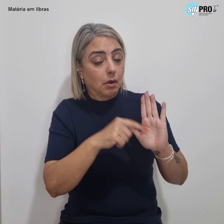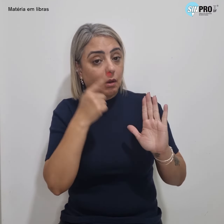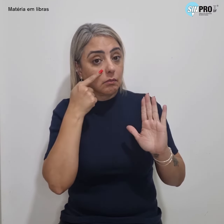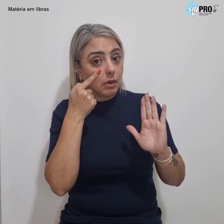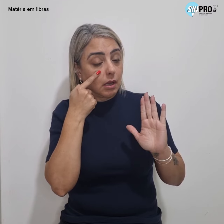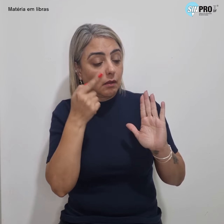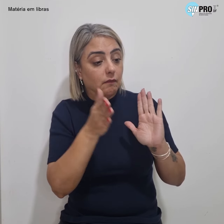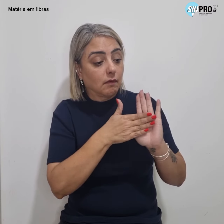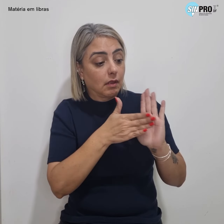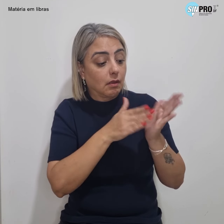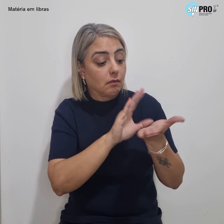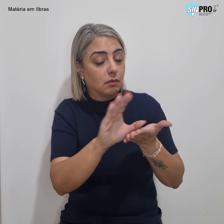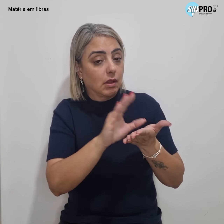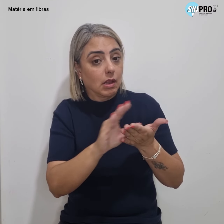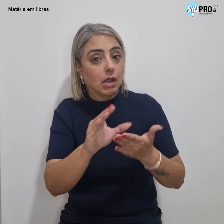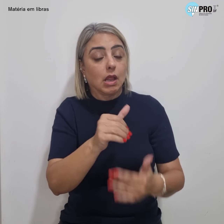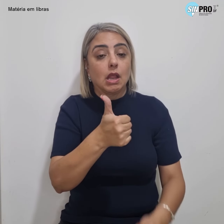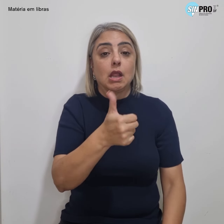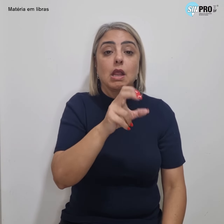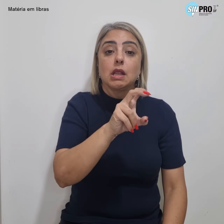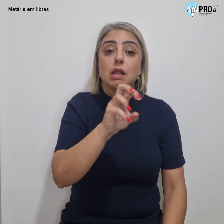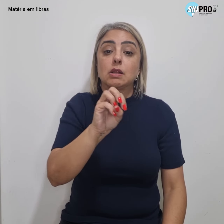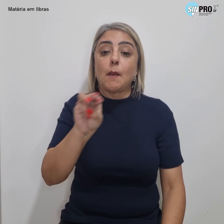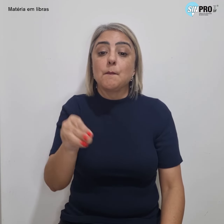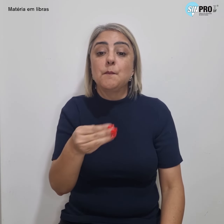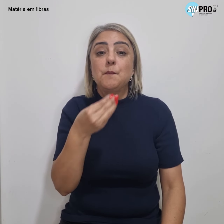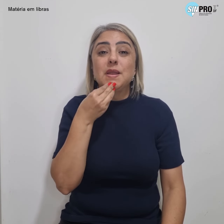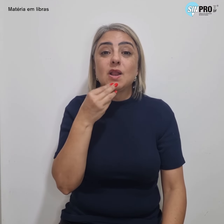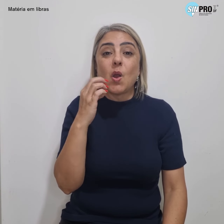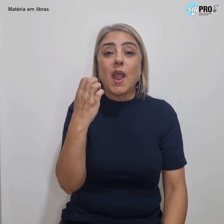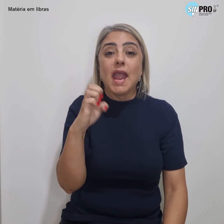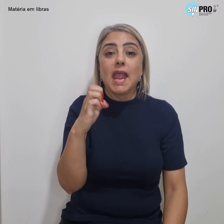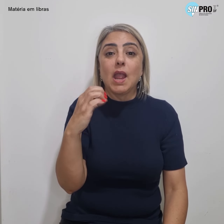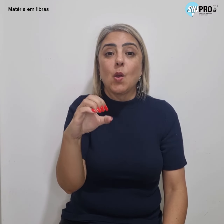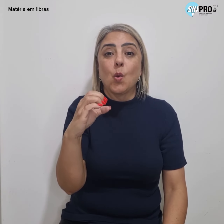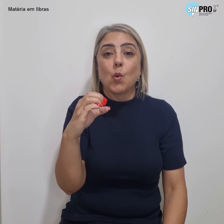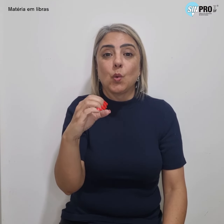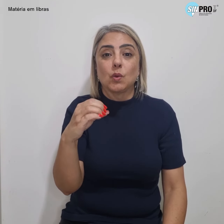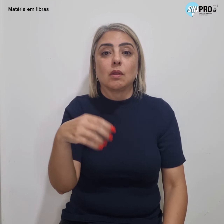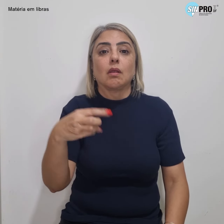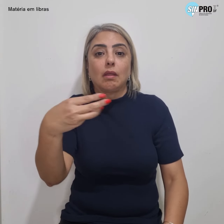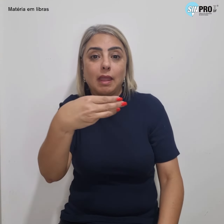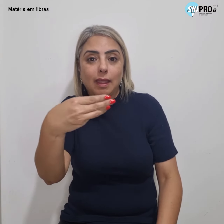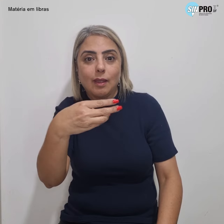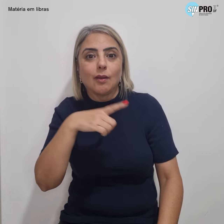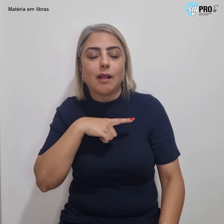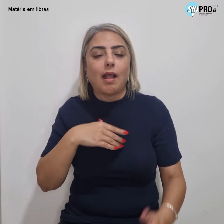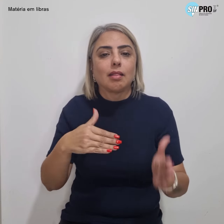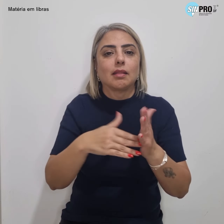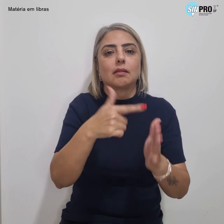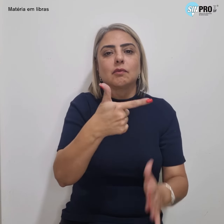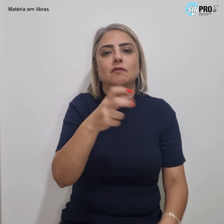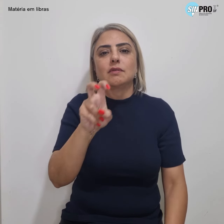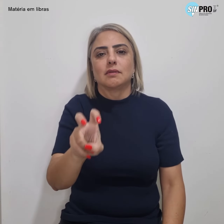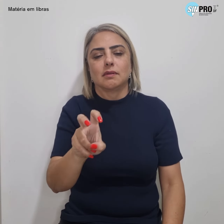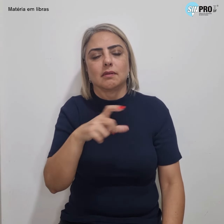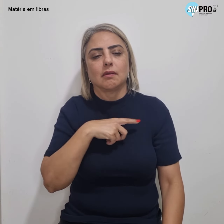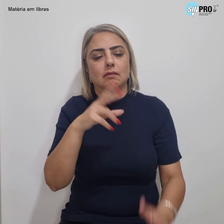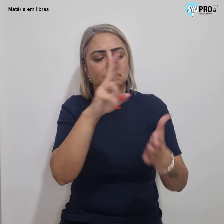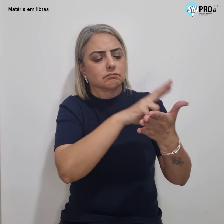investimento de 150 milhões de euros até 2025. O relatório do